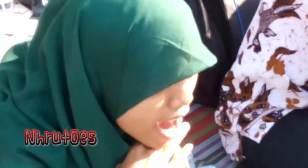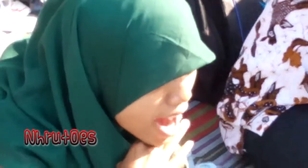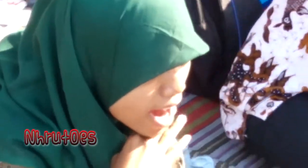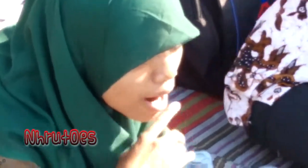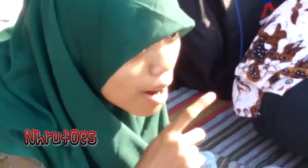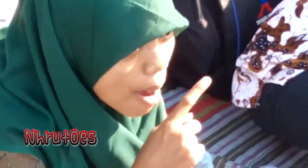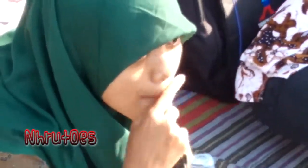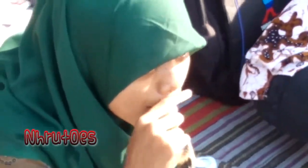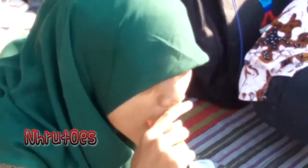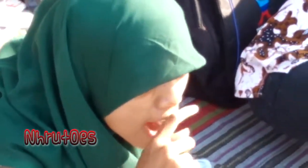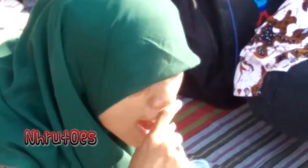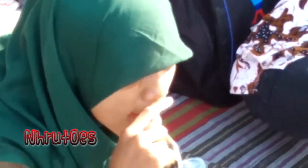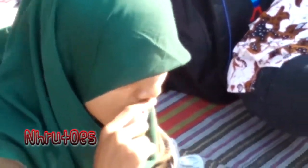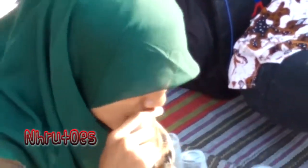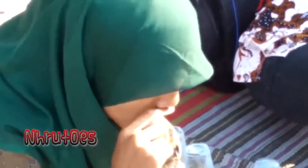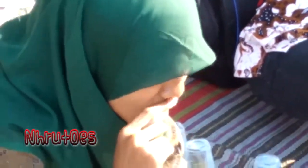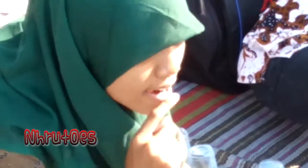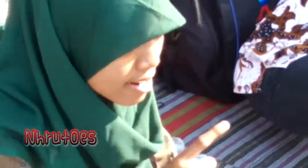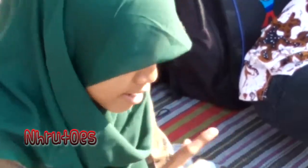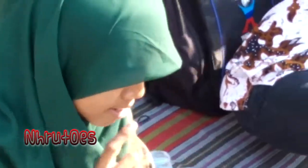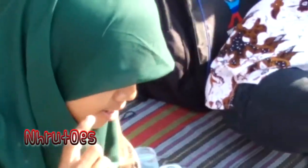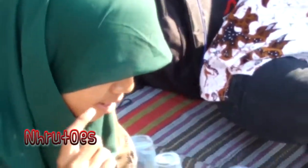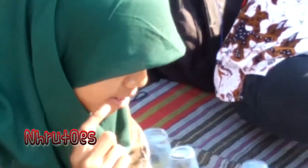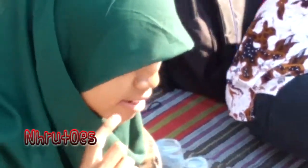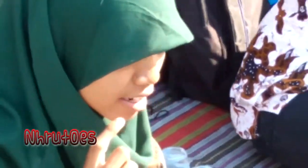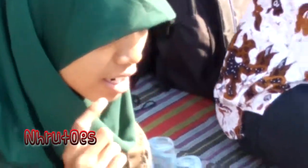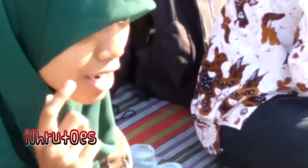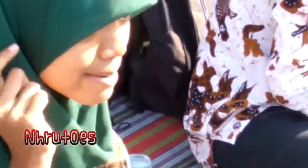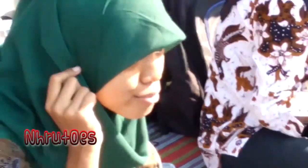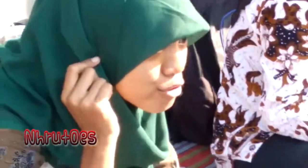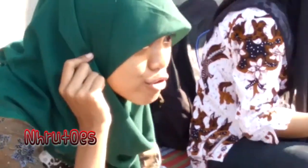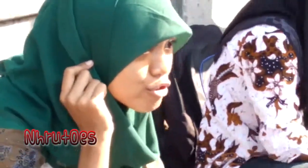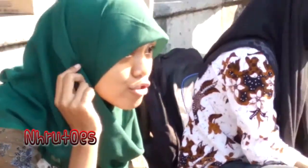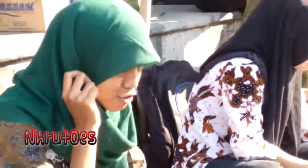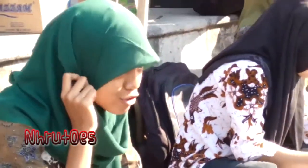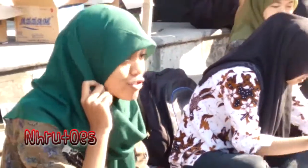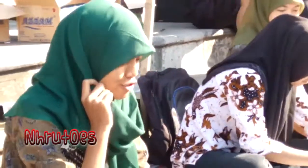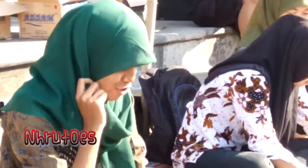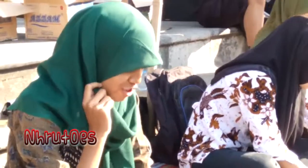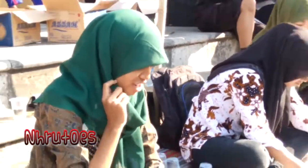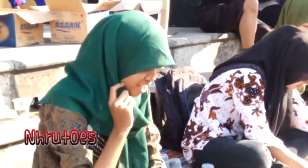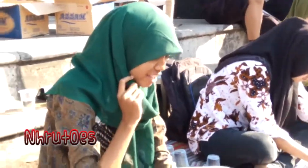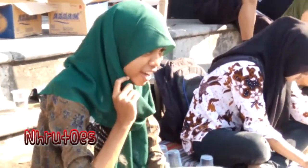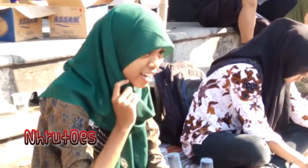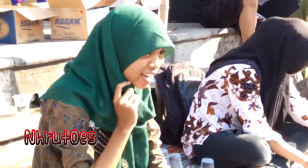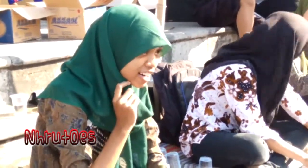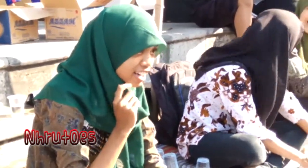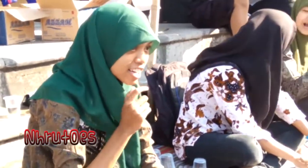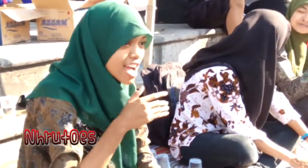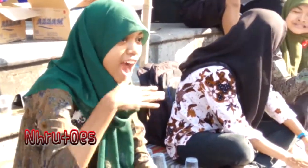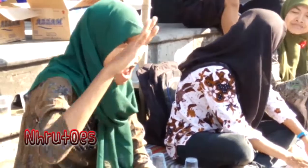Kenapa bisa sampai seperti itu? Karena kurangnya perhatian dari